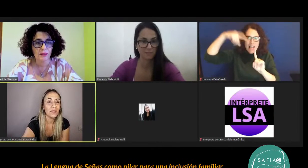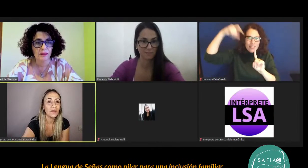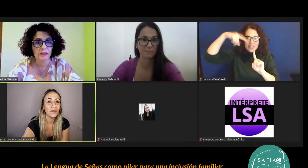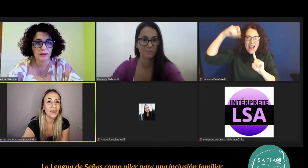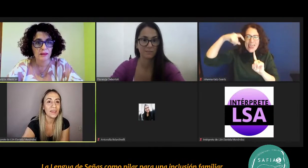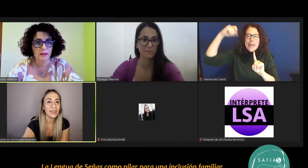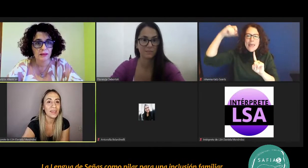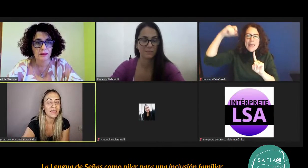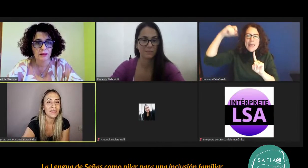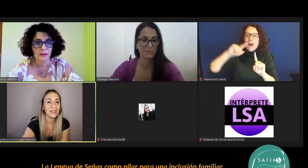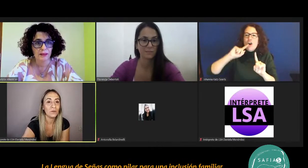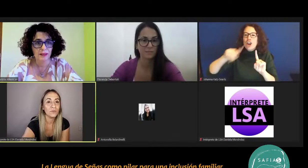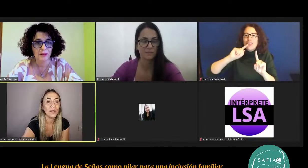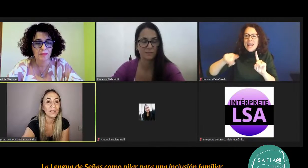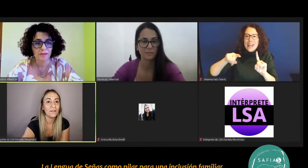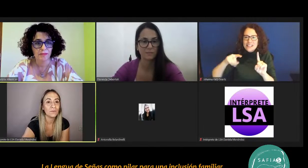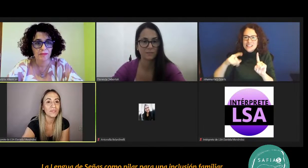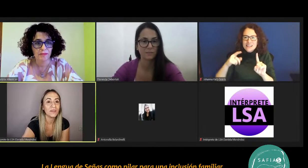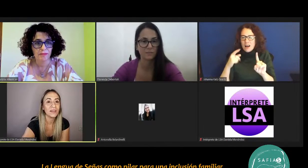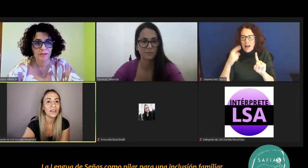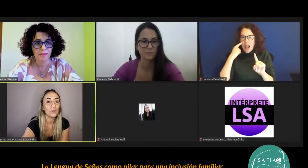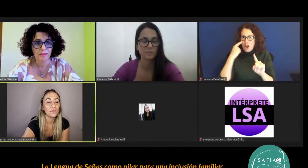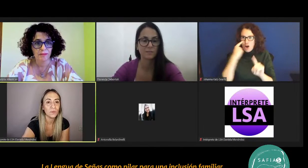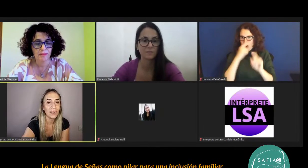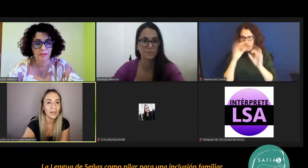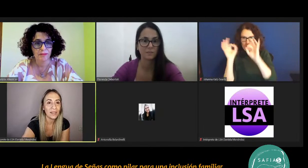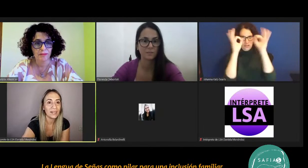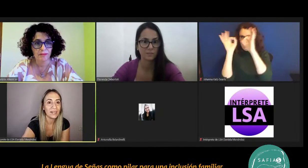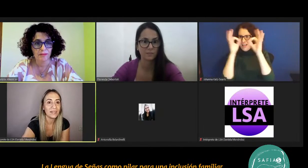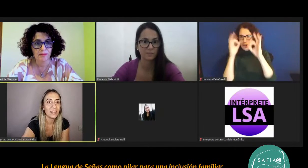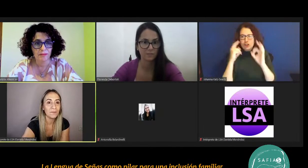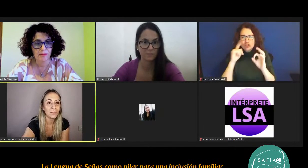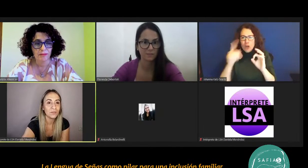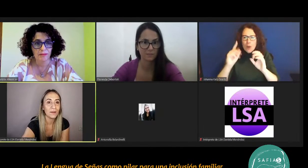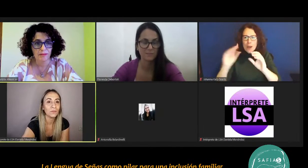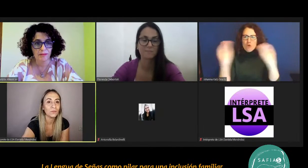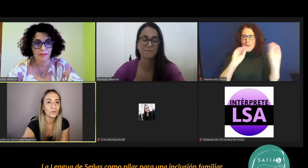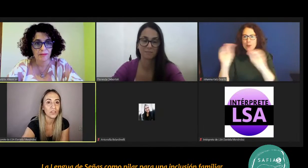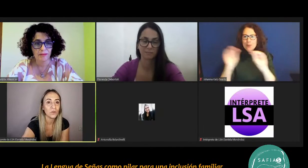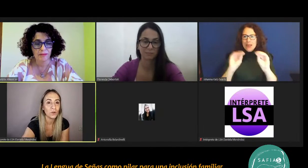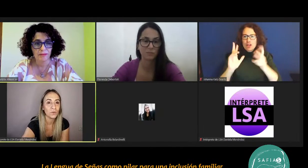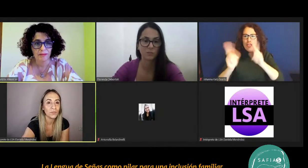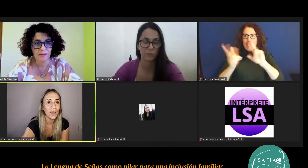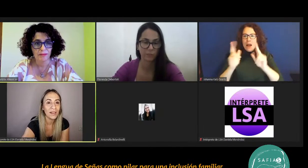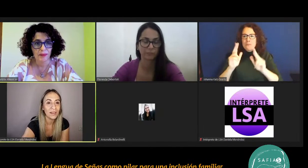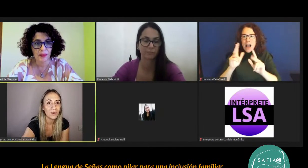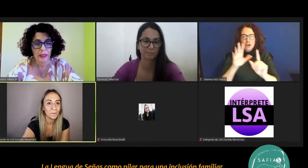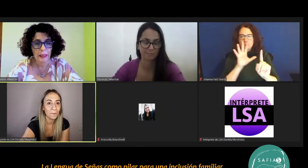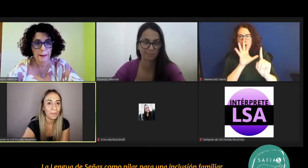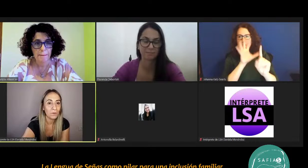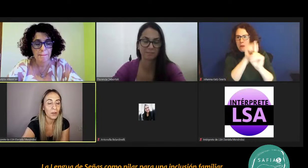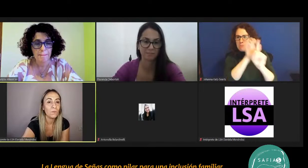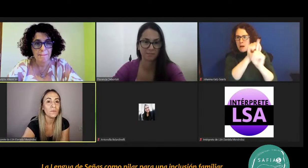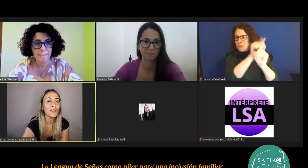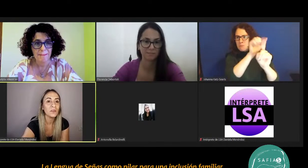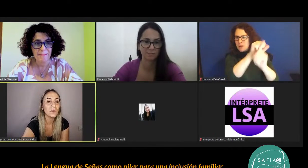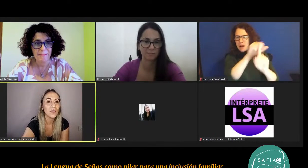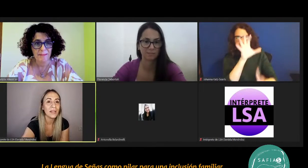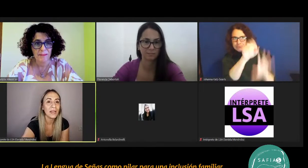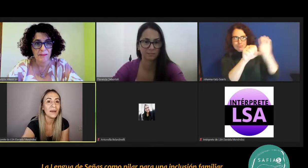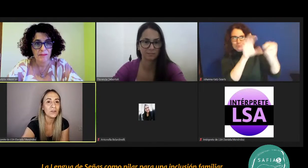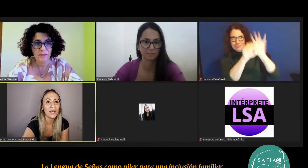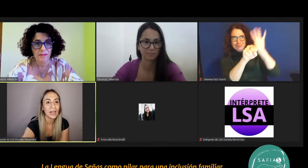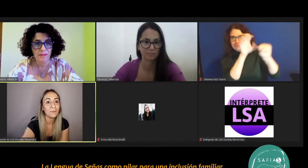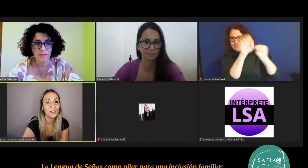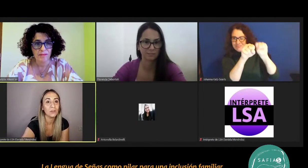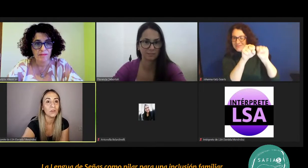por medio de lo visual, de la información que entra de lo visual. El cerebro se va construyendo por lo visual, por el movimiento que